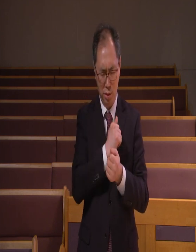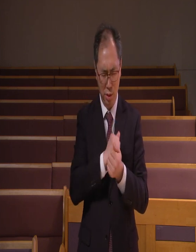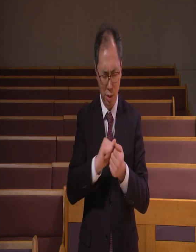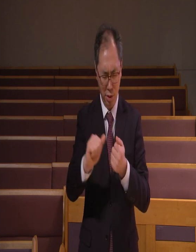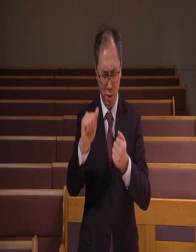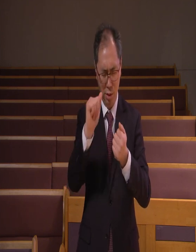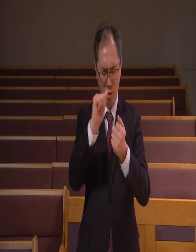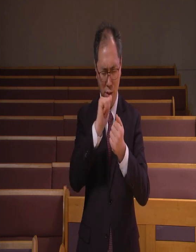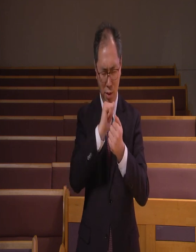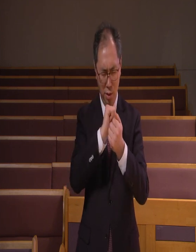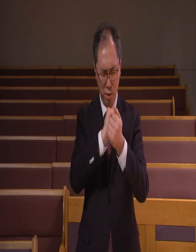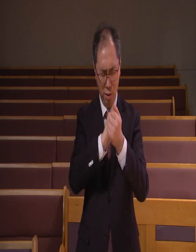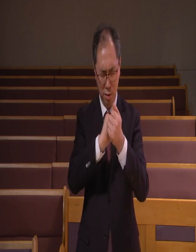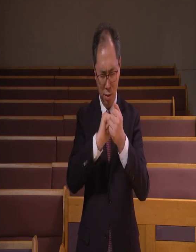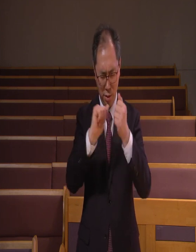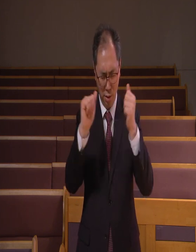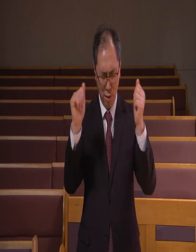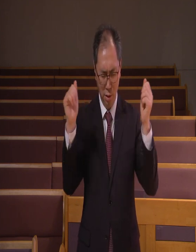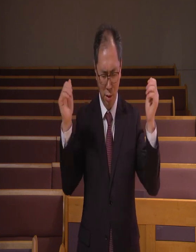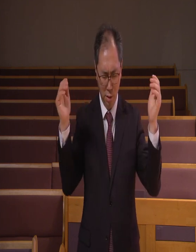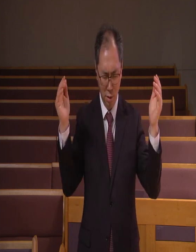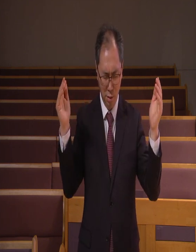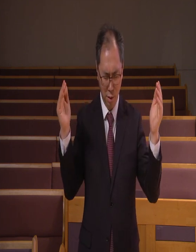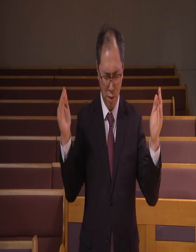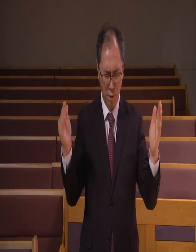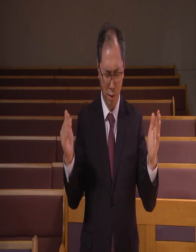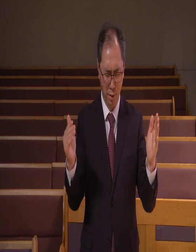피로 내 죄